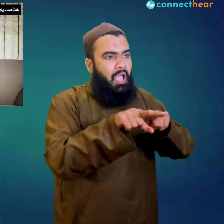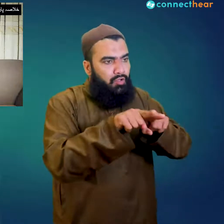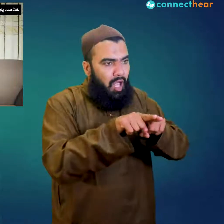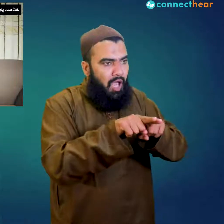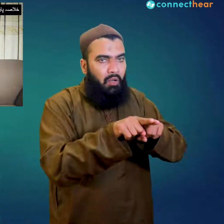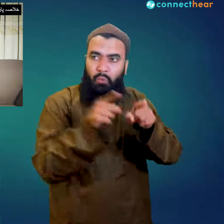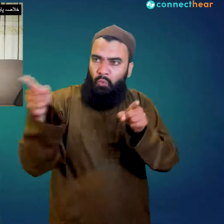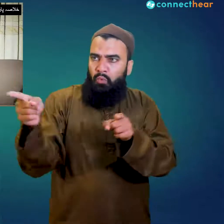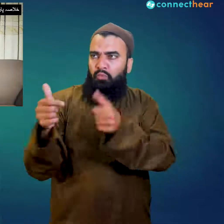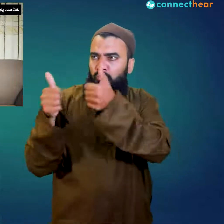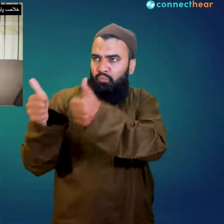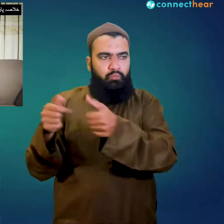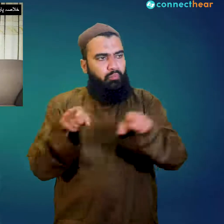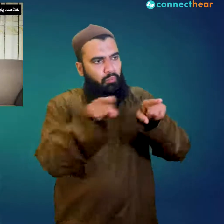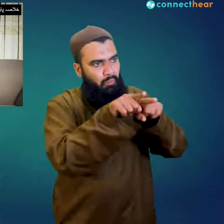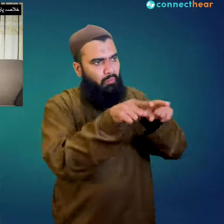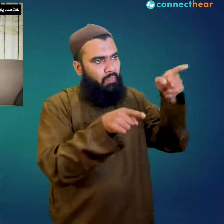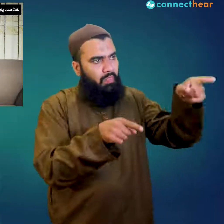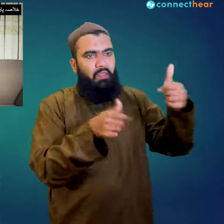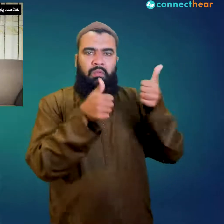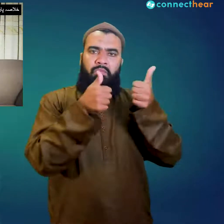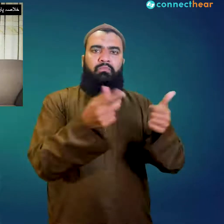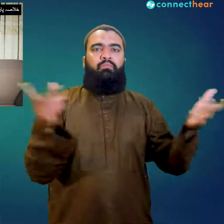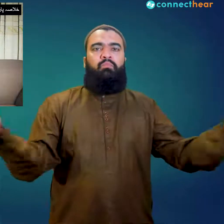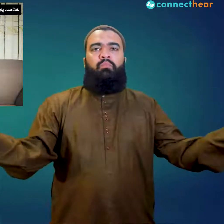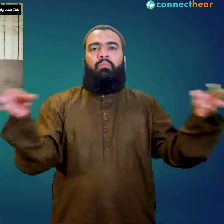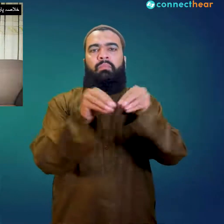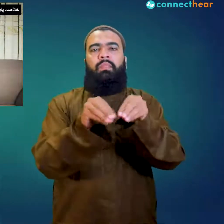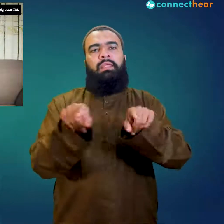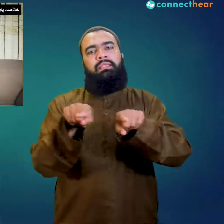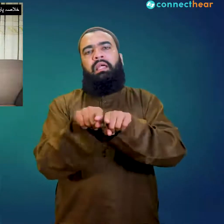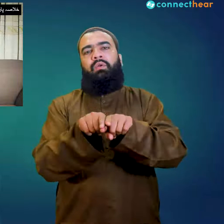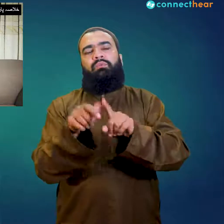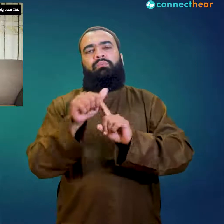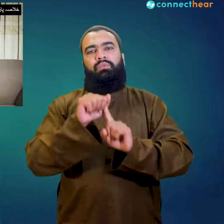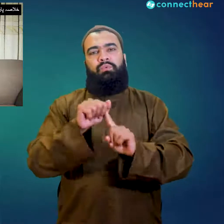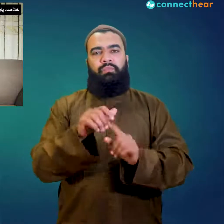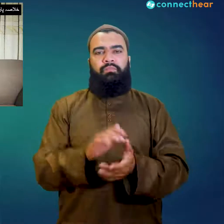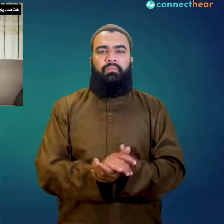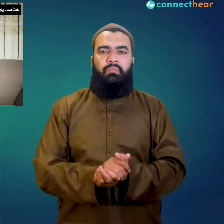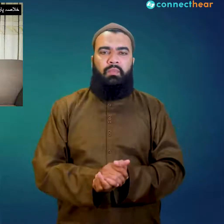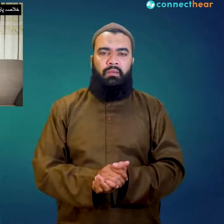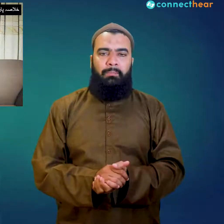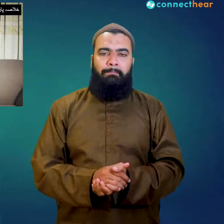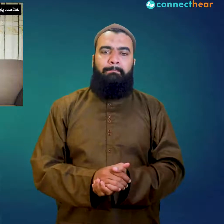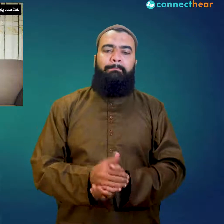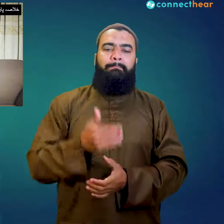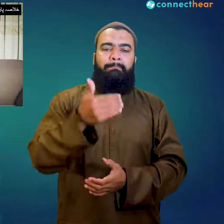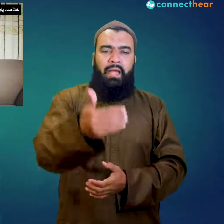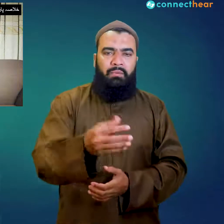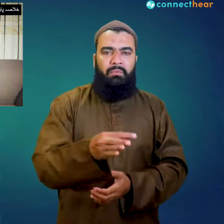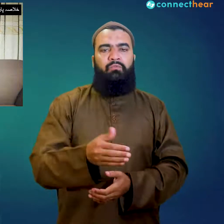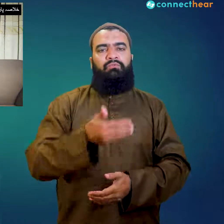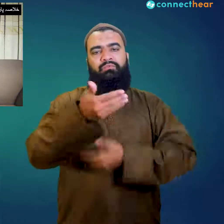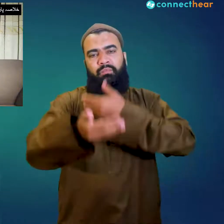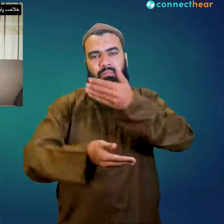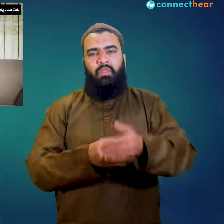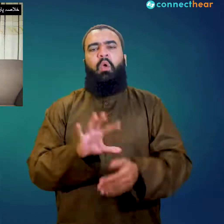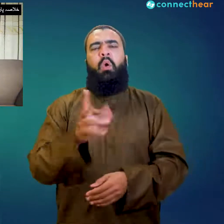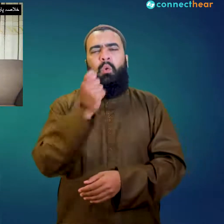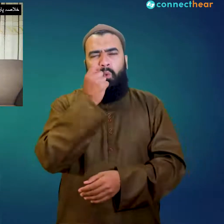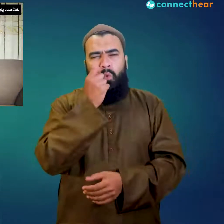چاہے کہ اس کی زندگی میں اور اس کے رزق میں برکت ہو، اسے چاہیے کہ وہ صلہ رحمی کرے۔